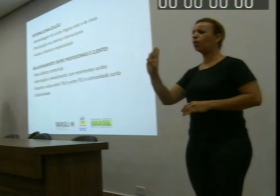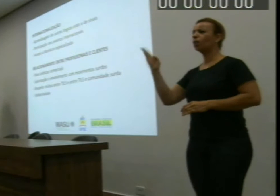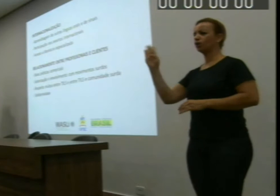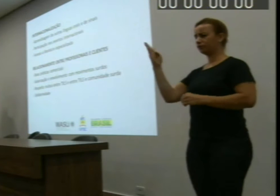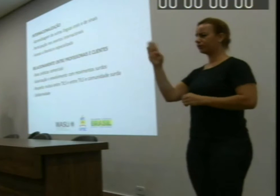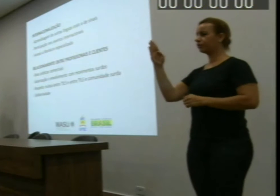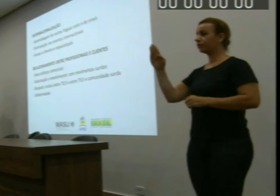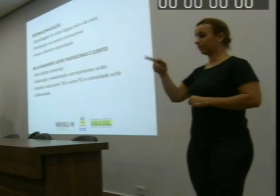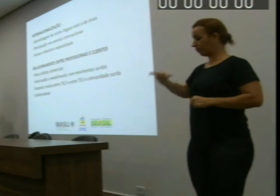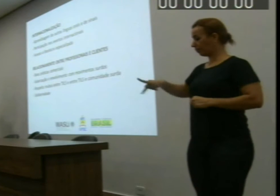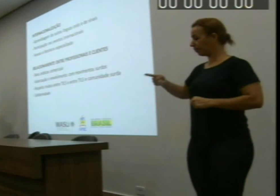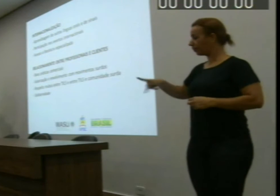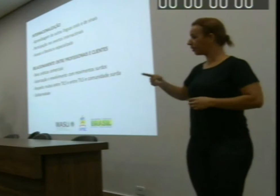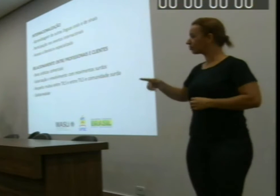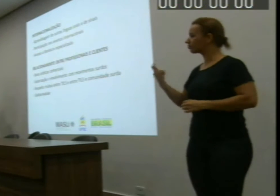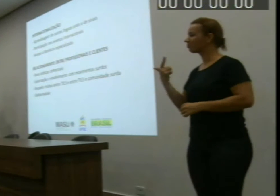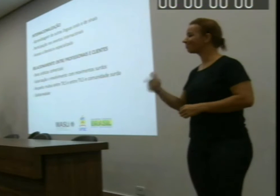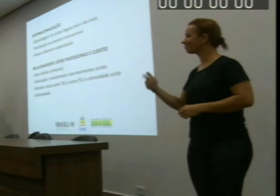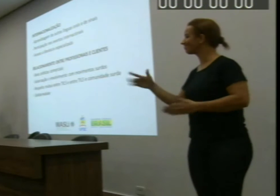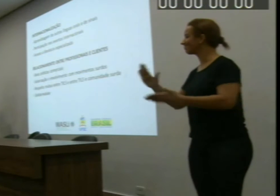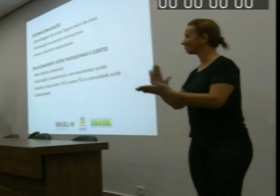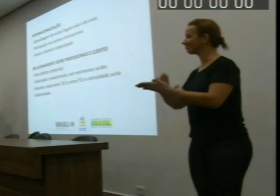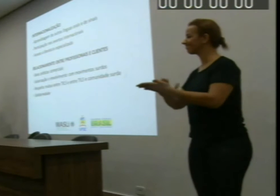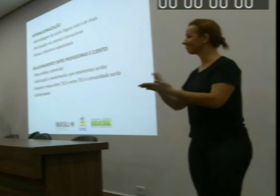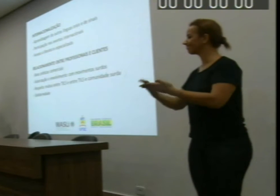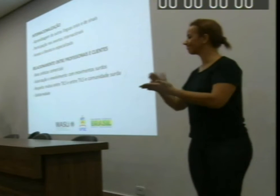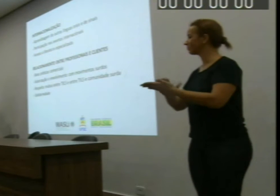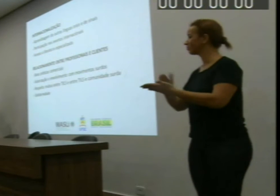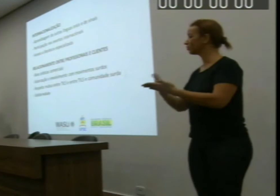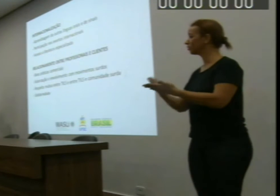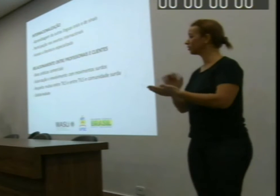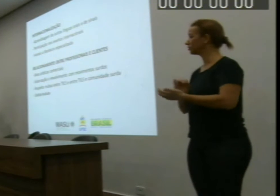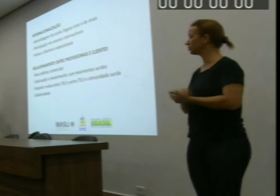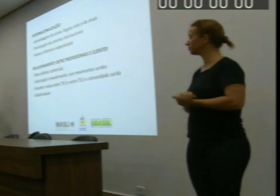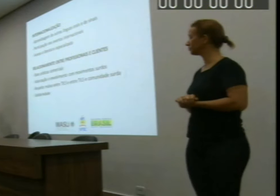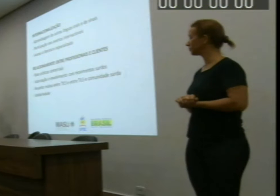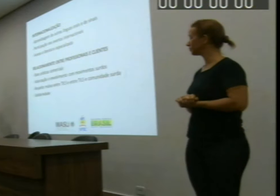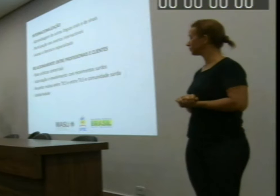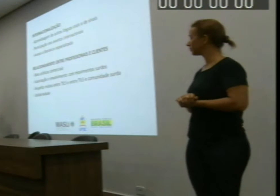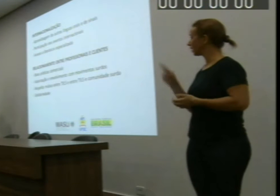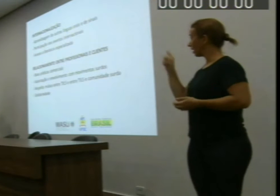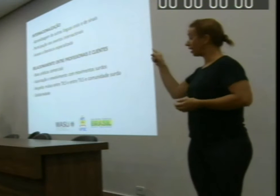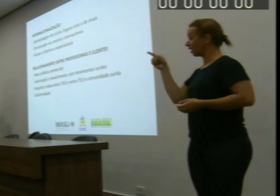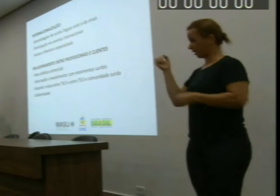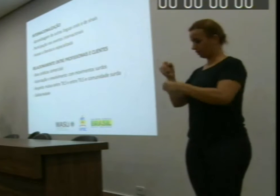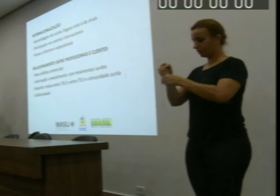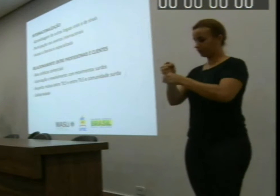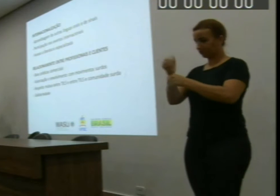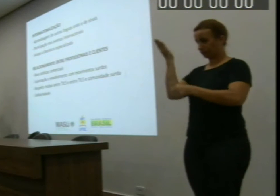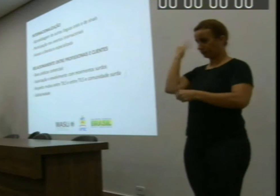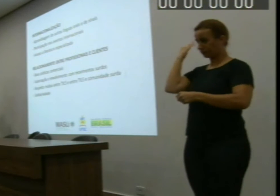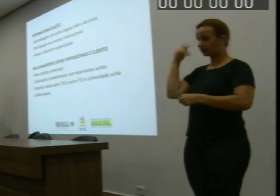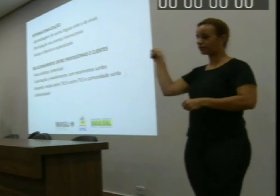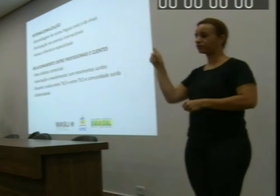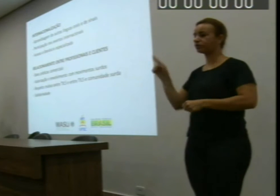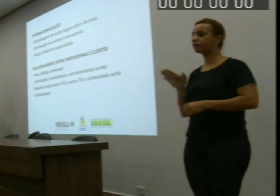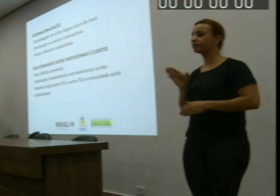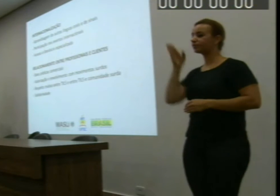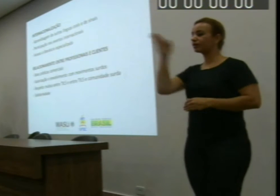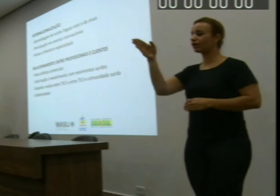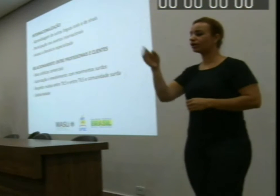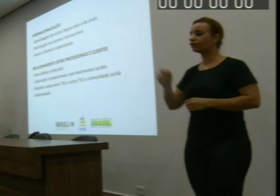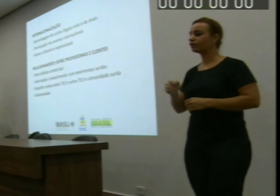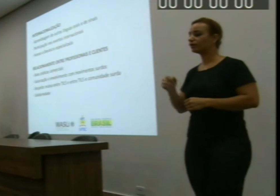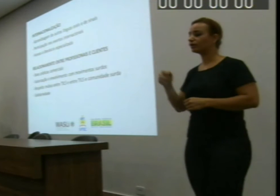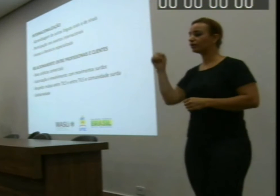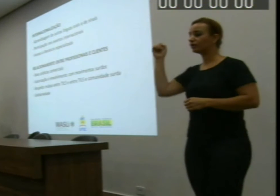Paraguai não tem formação de intérprete você sabe que no ano retrasado eu fui ao Paraguai e ministrei a primeira formação de